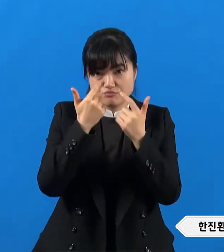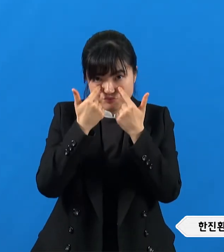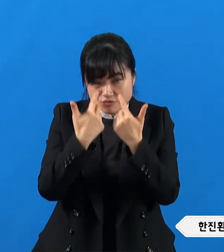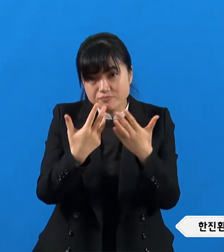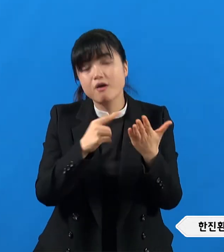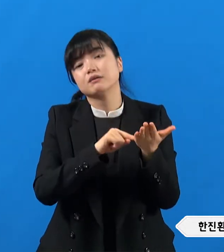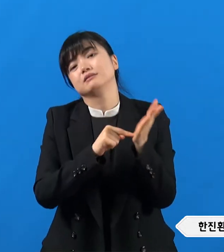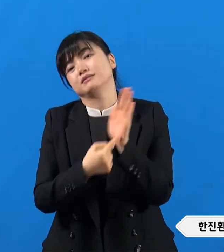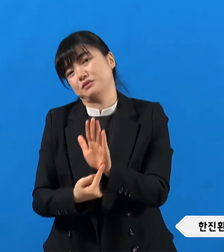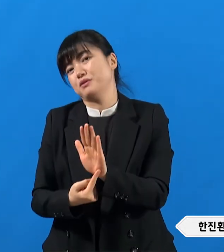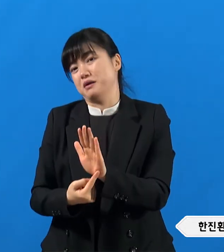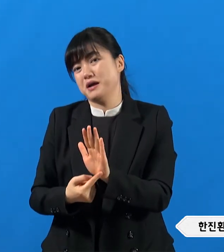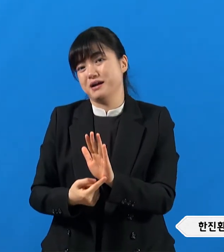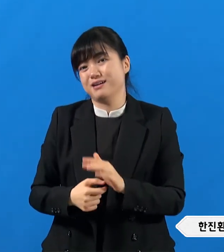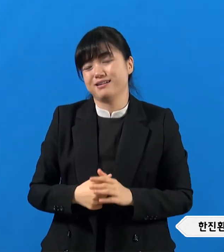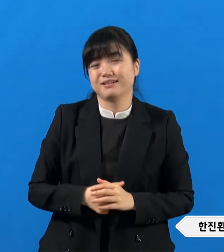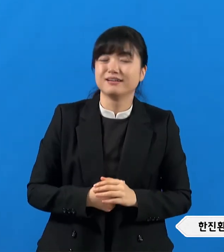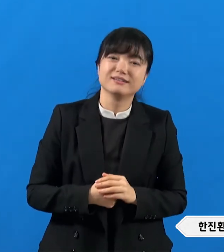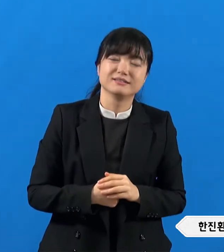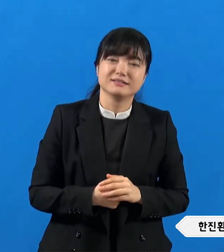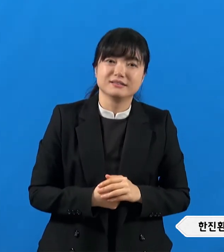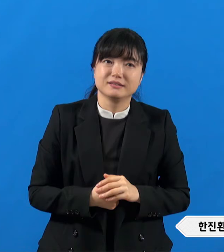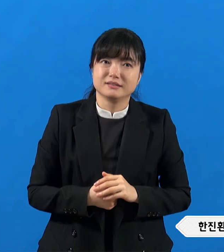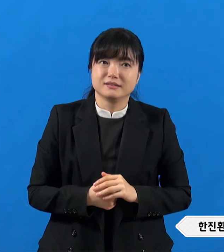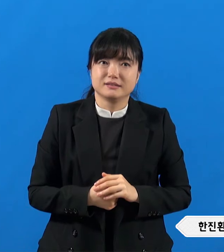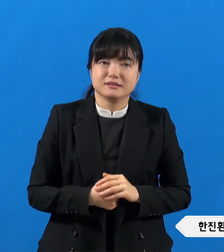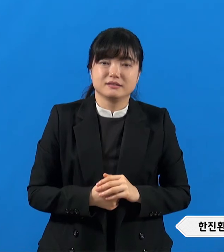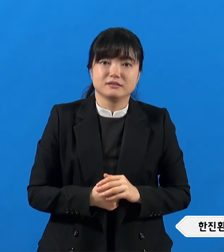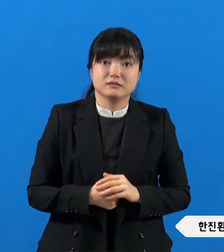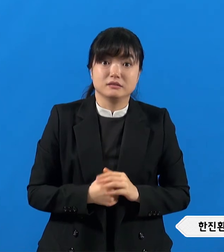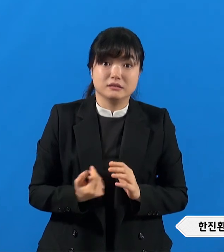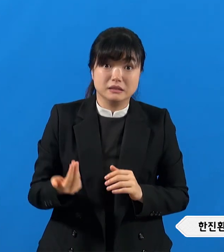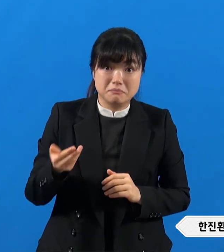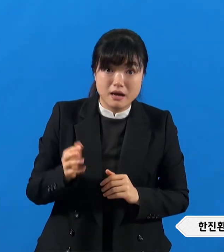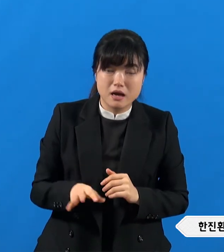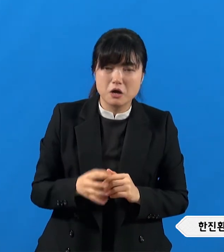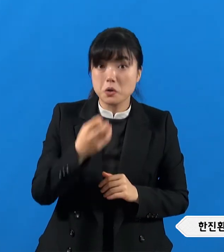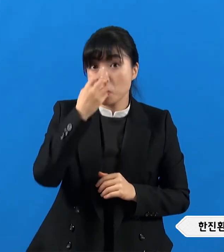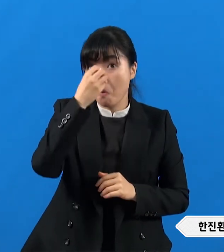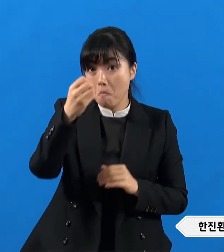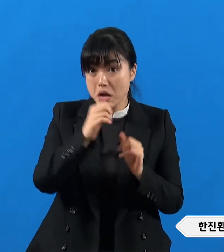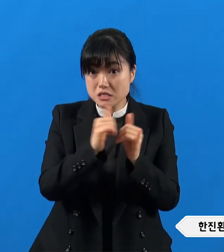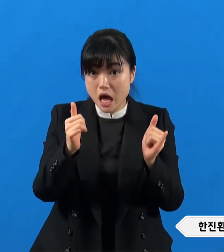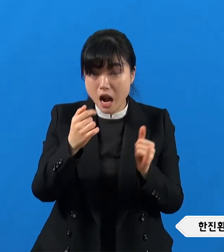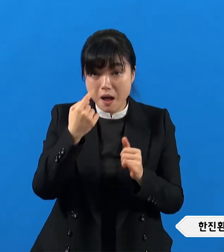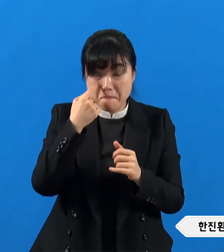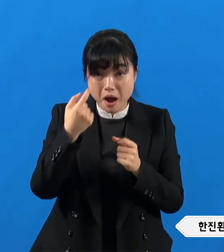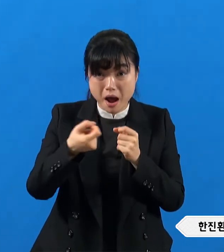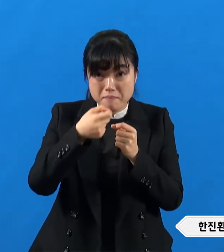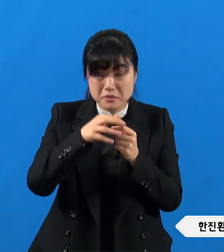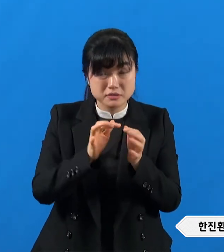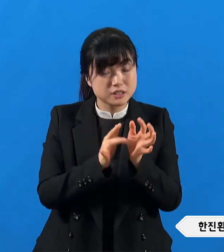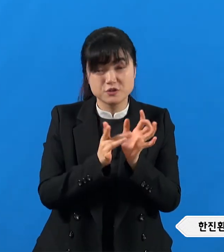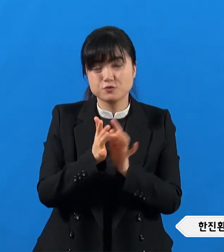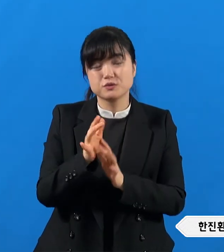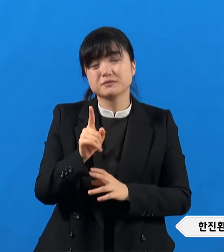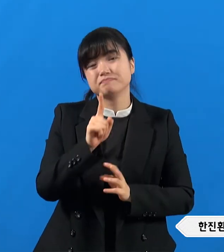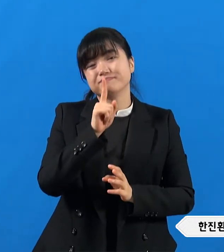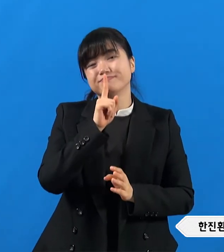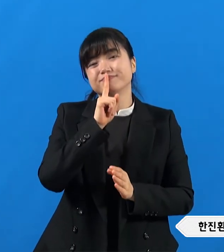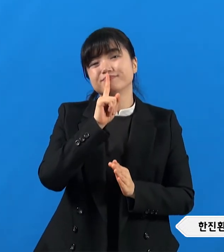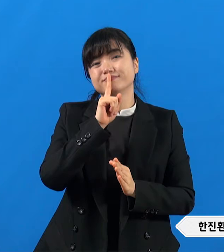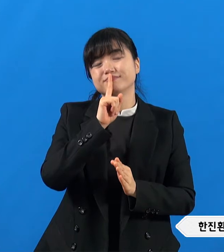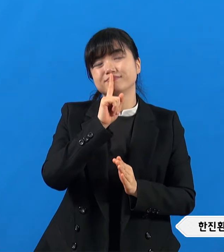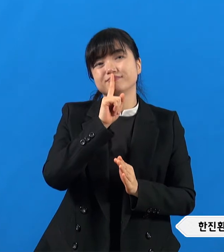분명하게 드러나 계신 존재였습니다. 그러나 교만한 사람들에게는 예수님은 감추어진